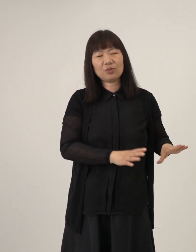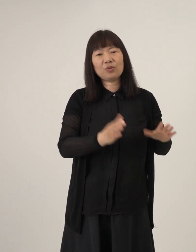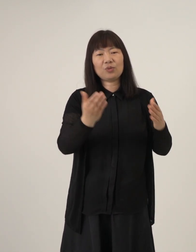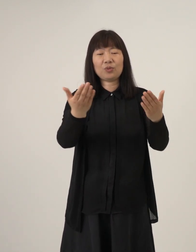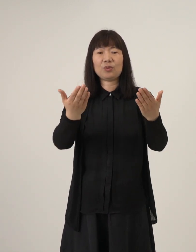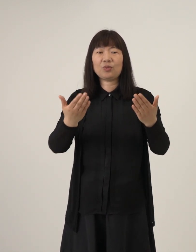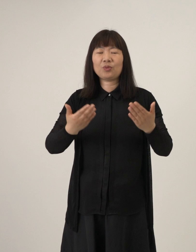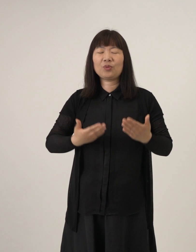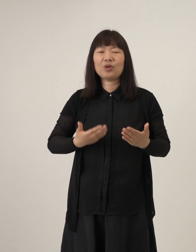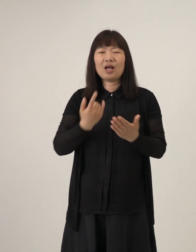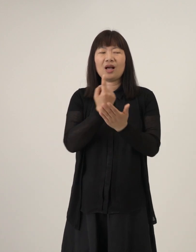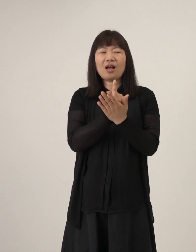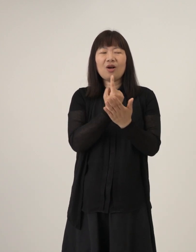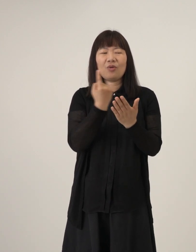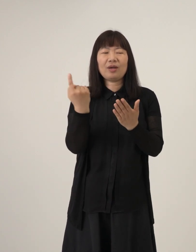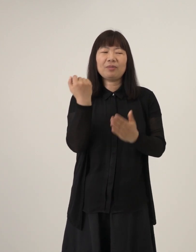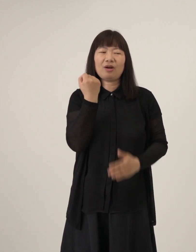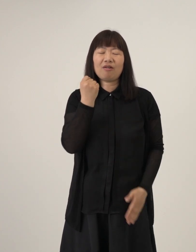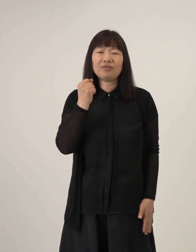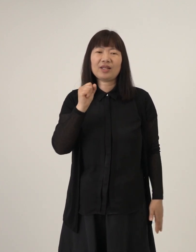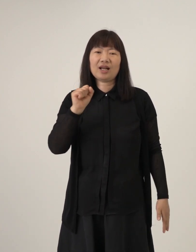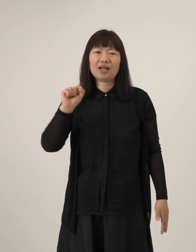버림받고